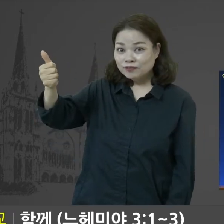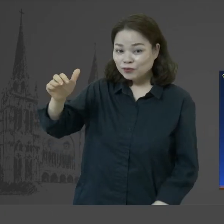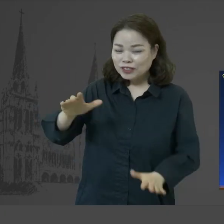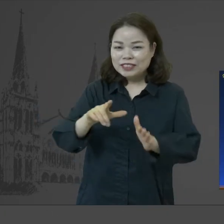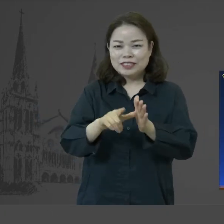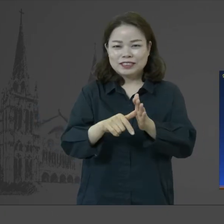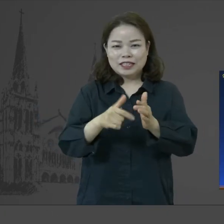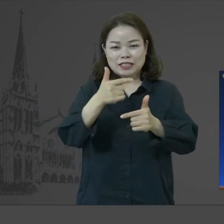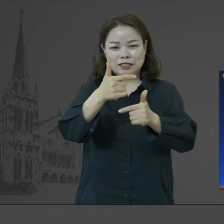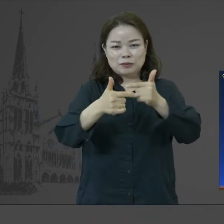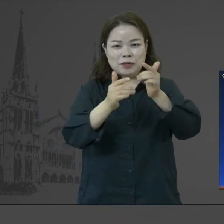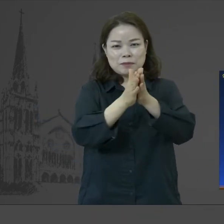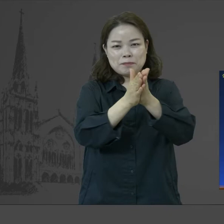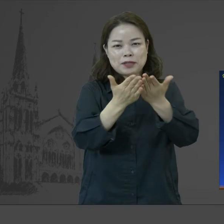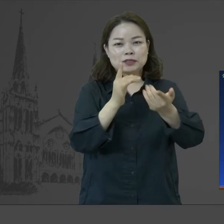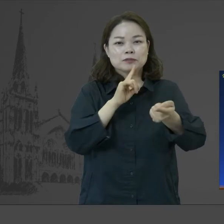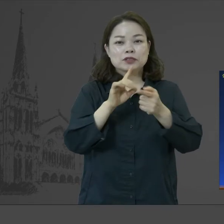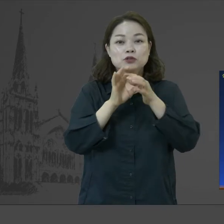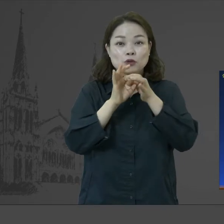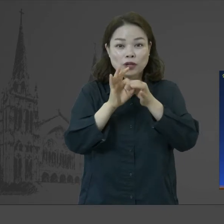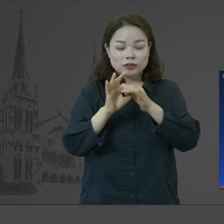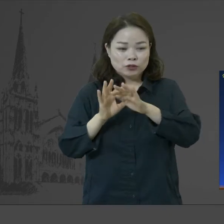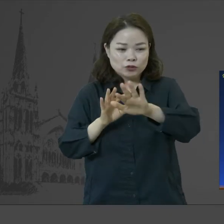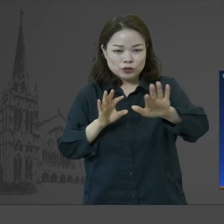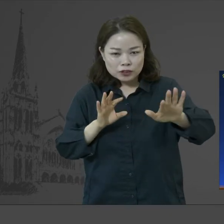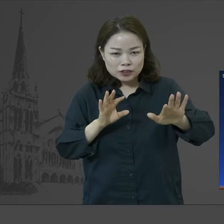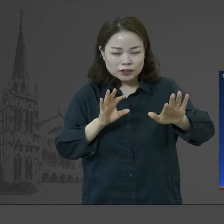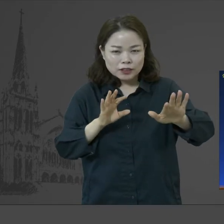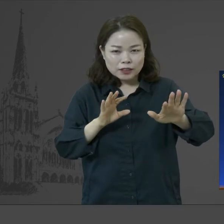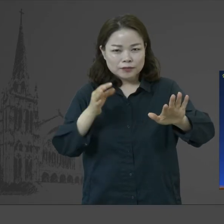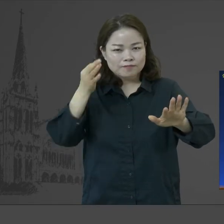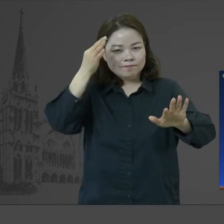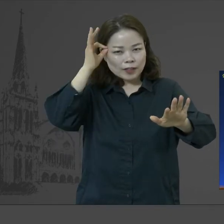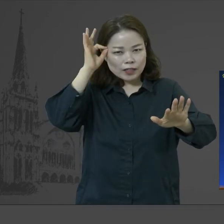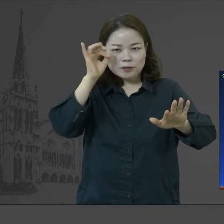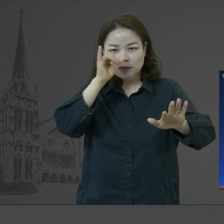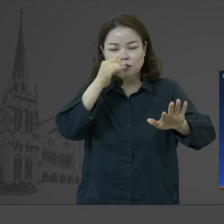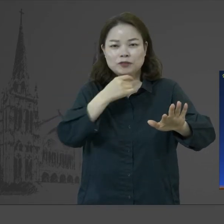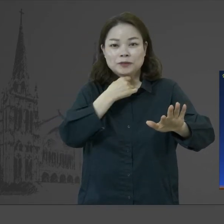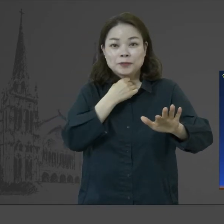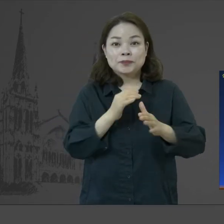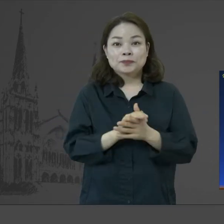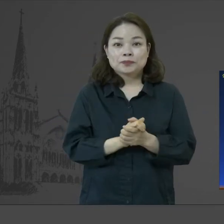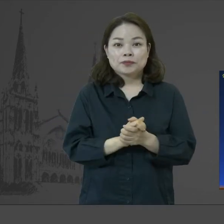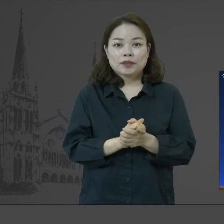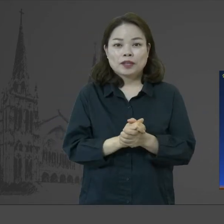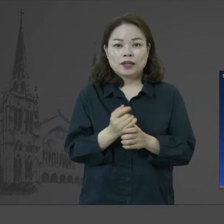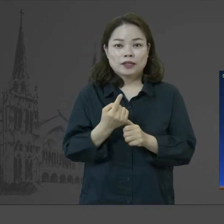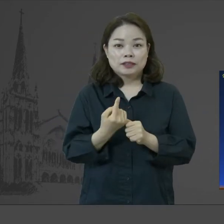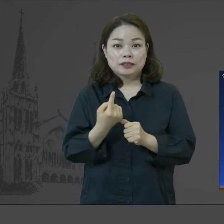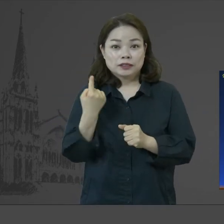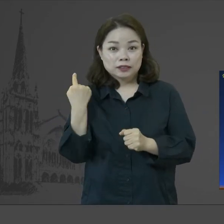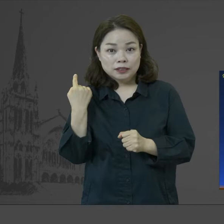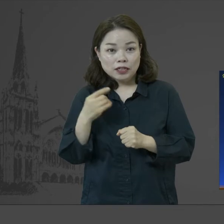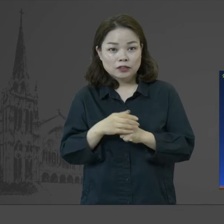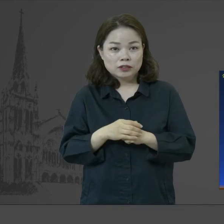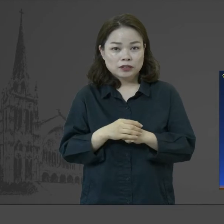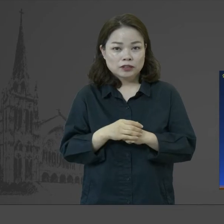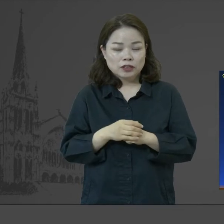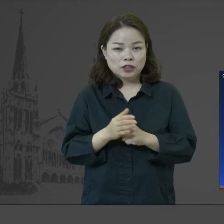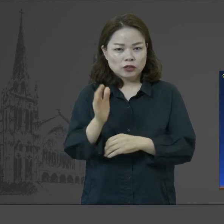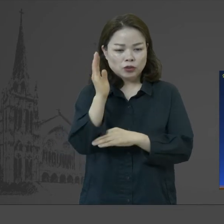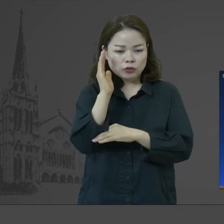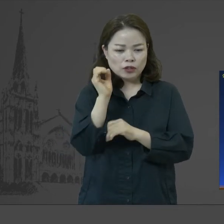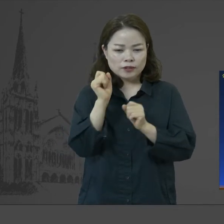시간 느헤미야서의 말씀으로 우리에게 찾아와 주실 줄 믿습니다. 작년 하반기 설교의 기회가